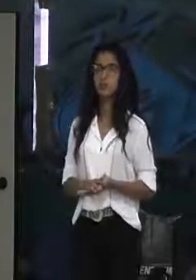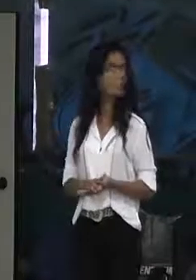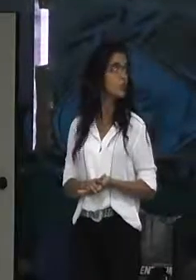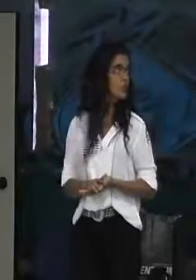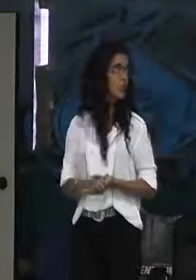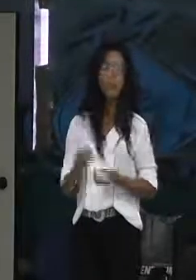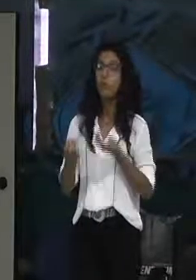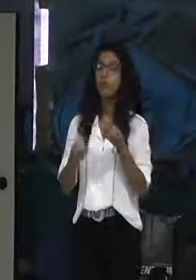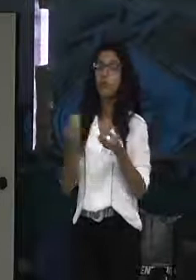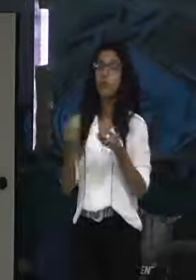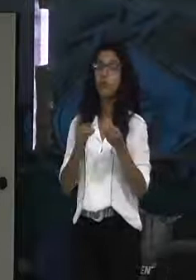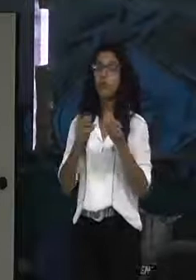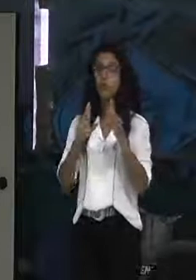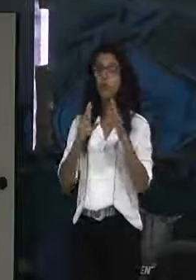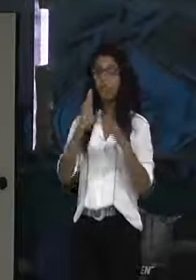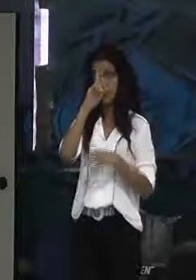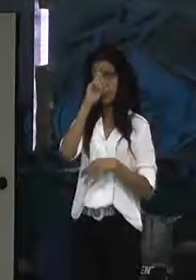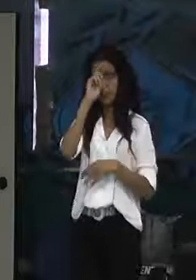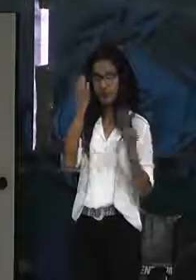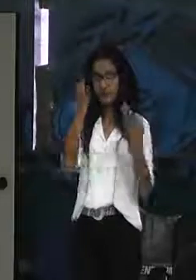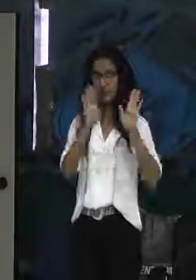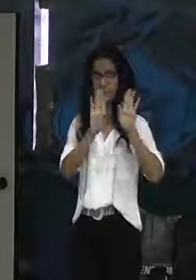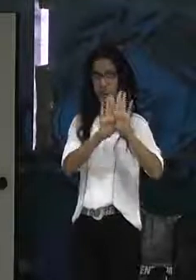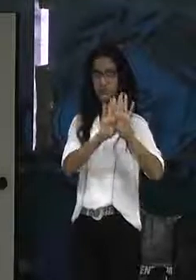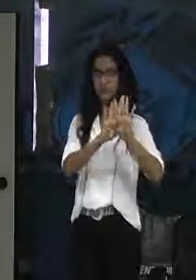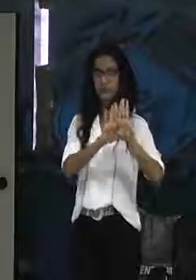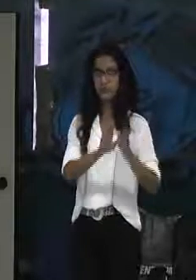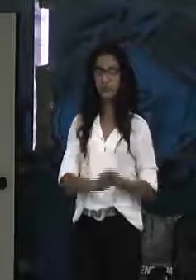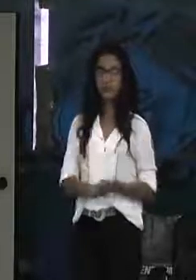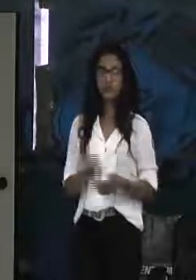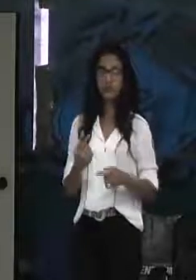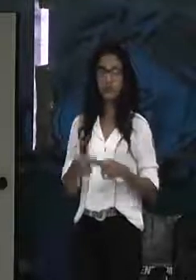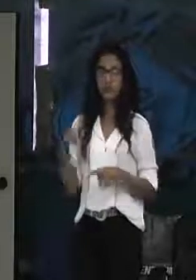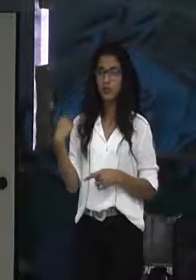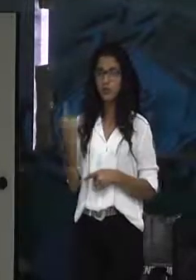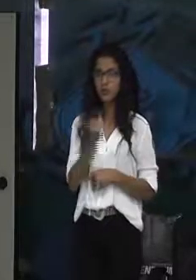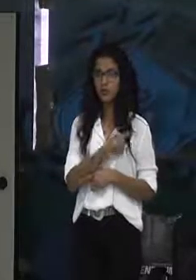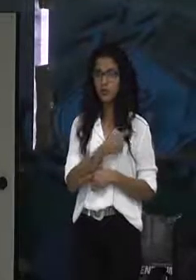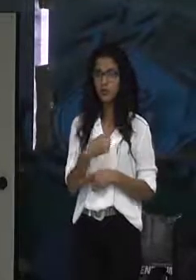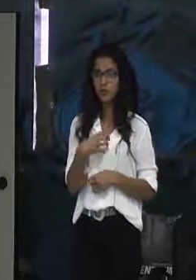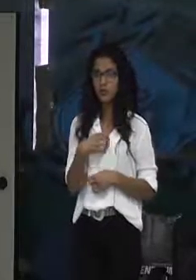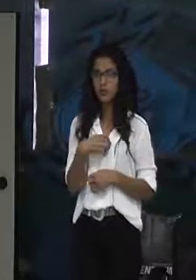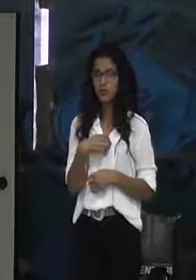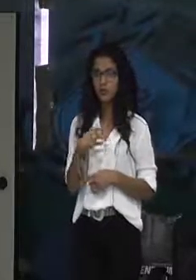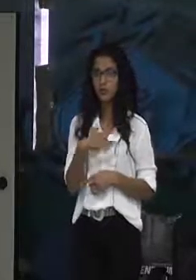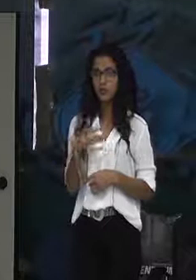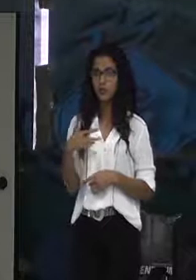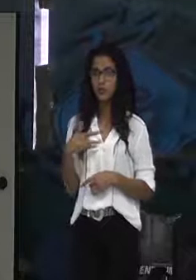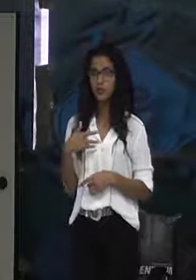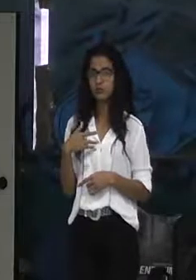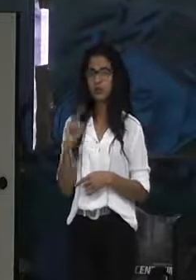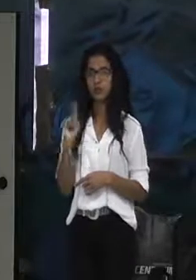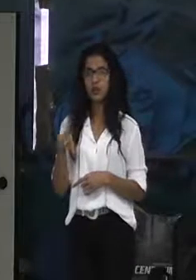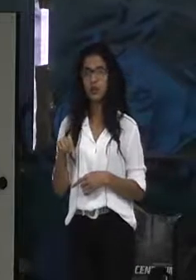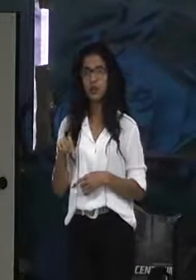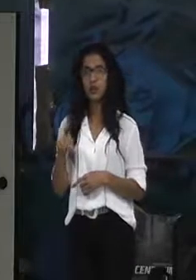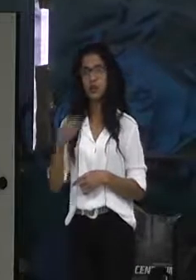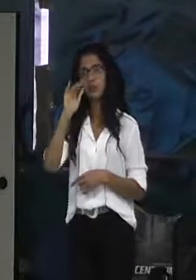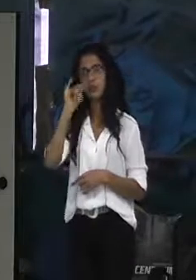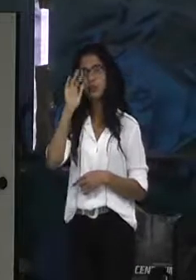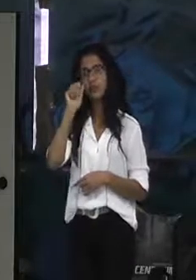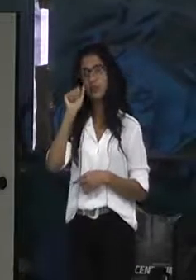desativação do Hospital Geral Luiziana Filho, porque a nós, trabalhadores da saúde, sempre digo, a nós interessa que o